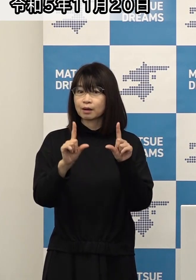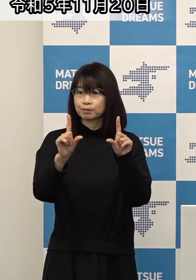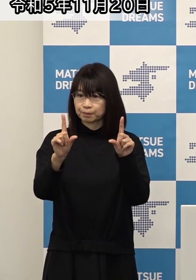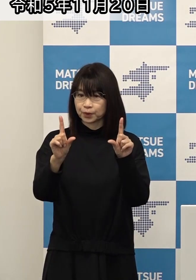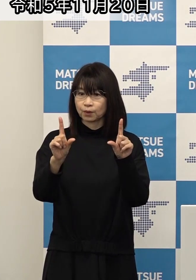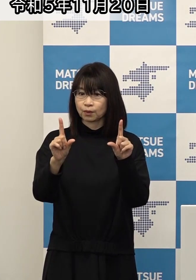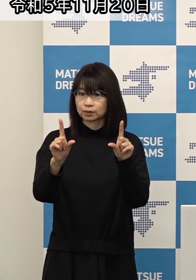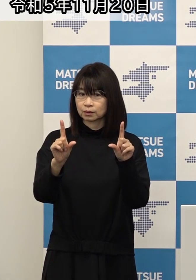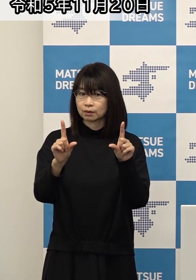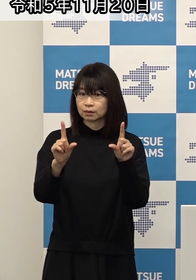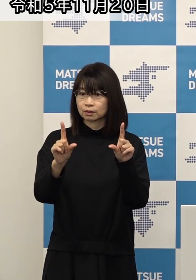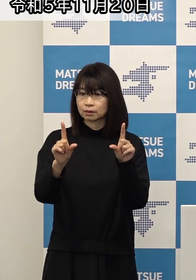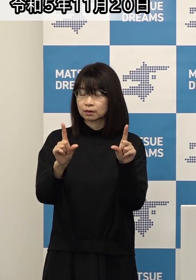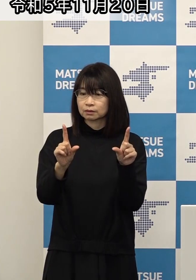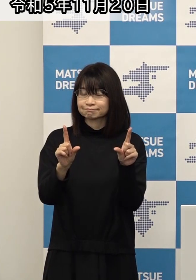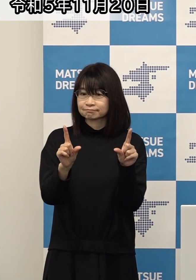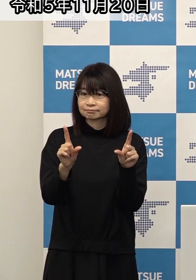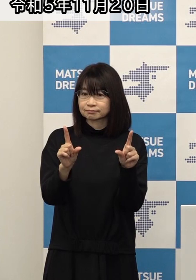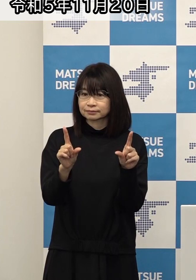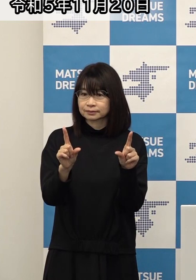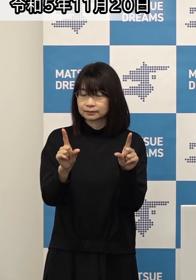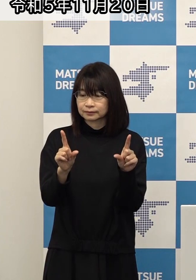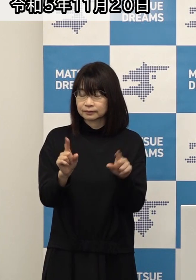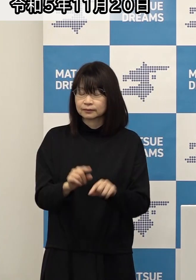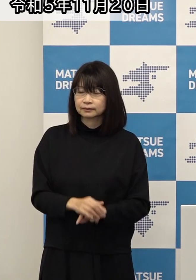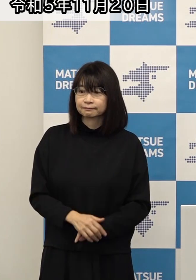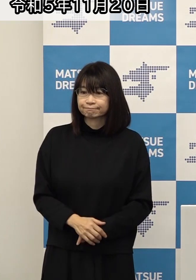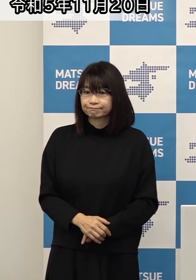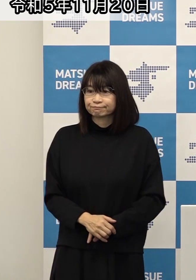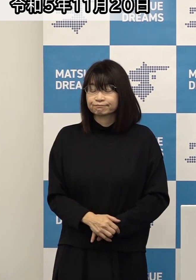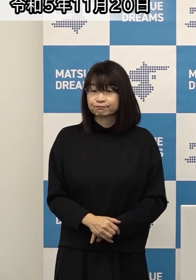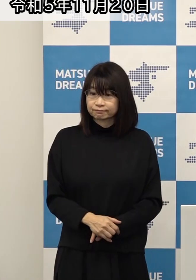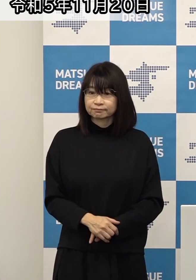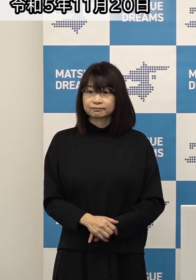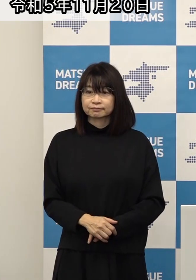補正予算関連でちょっと伺いたいと思います。はい、